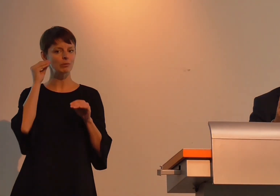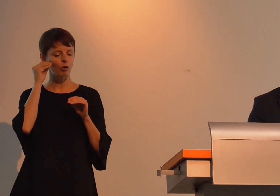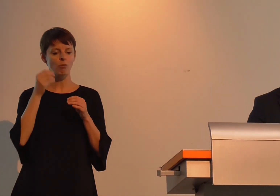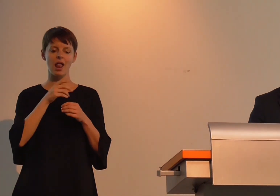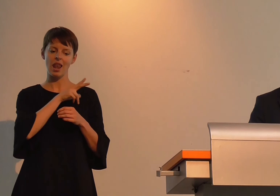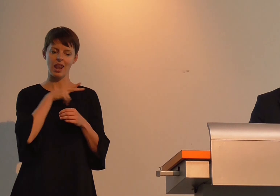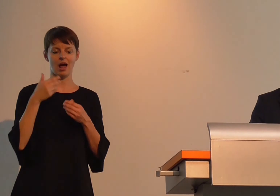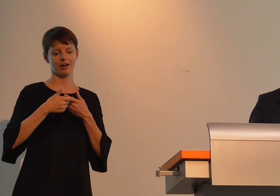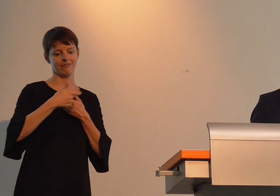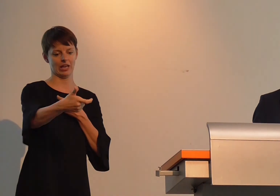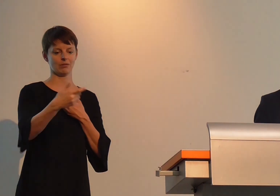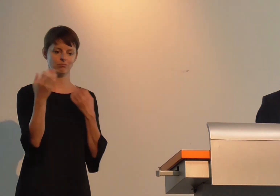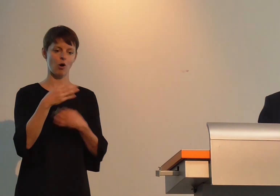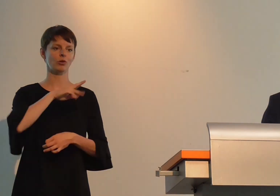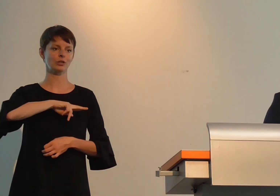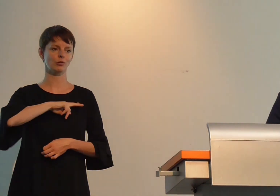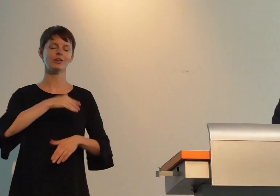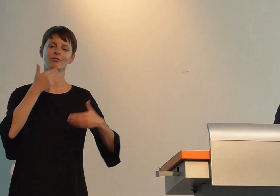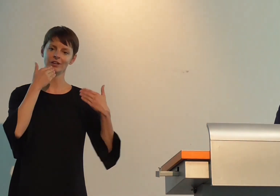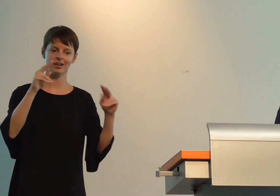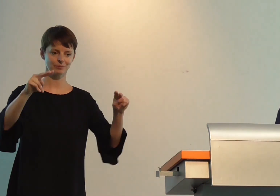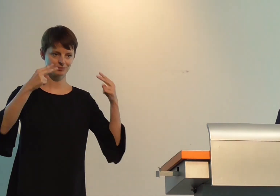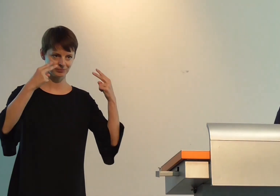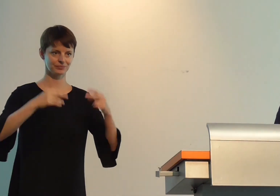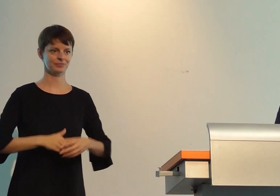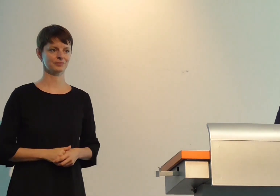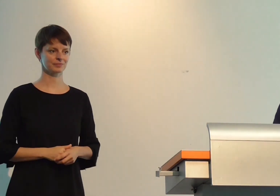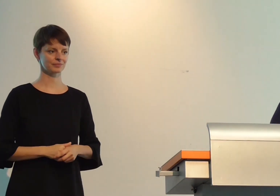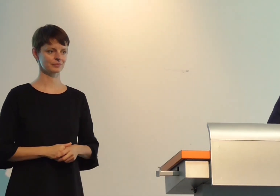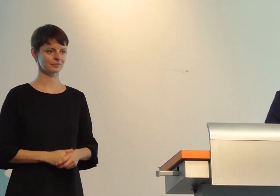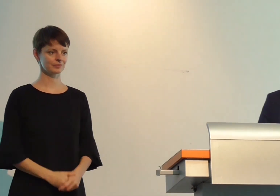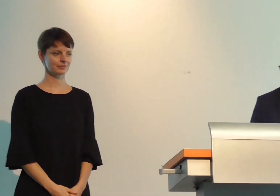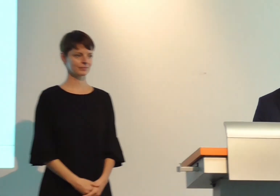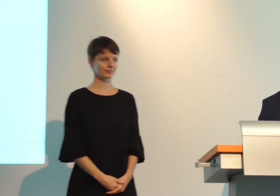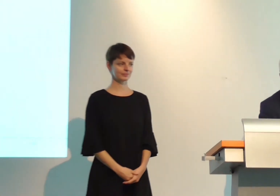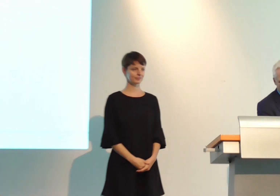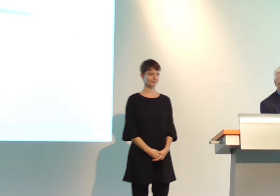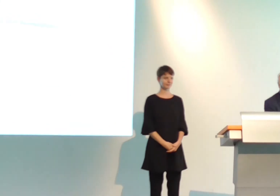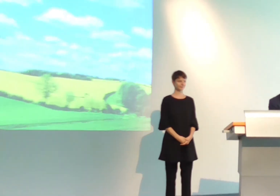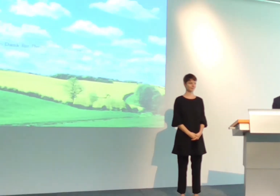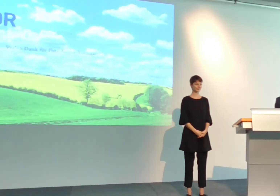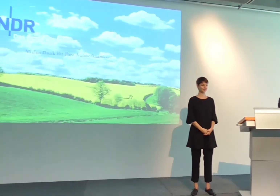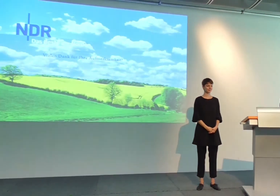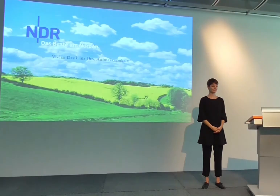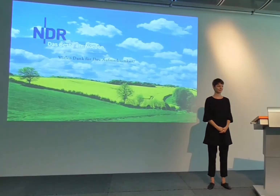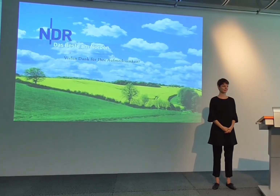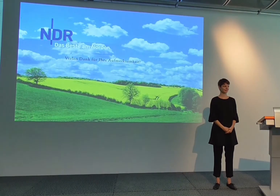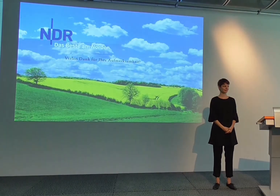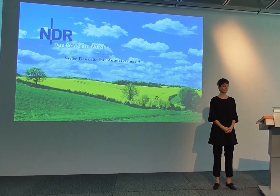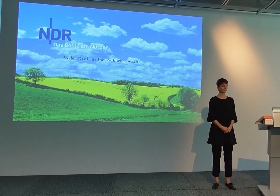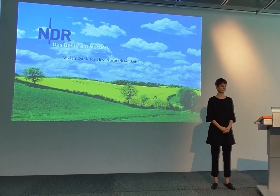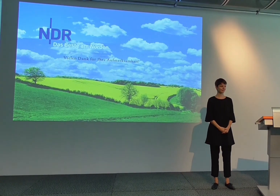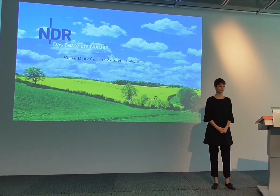einfach mal vorzustellen, denn am Ende des Tages geht es um Diskussionen, die dann, wenn sich die Leute damit möchte ich mich schließen. Ich freue mich auf die Diskussion. Vielen